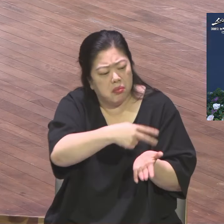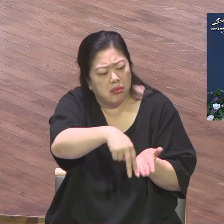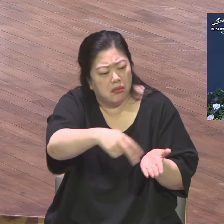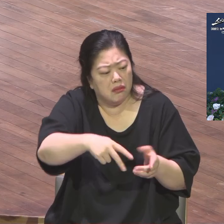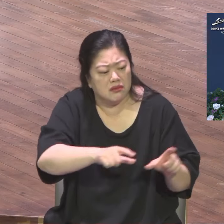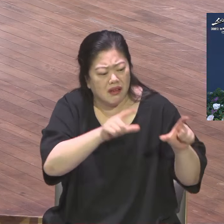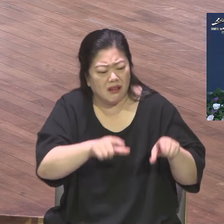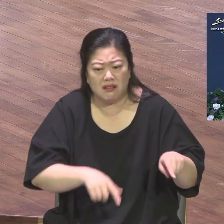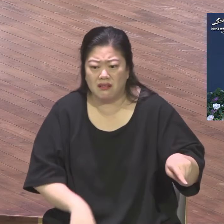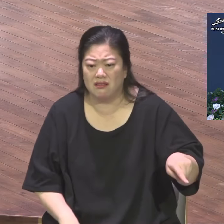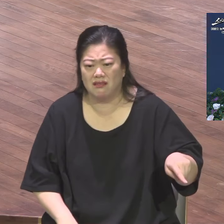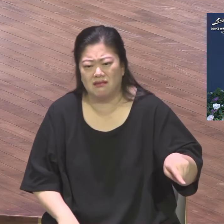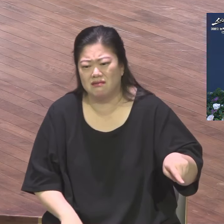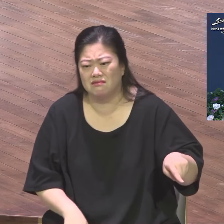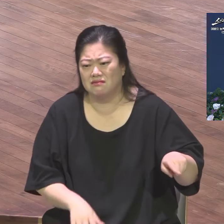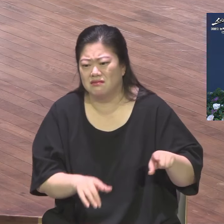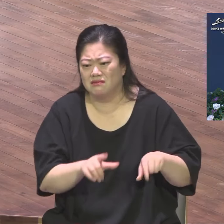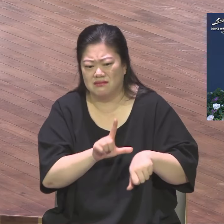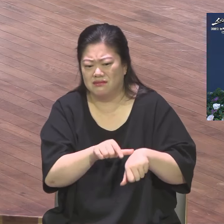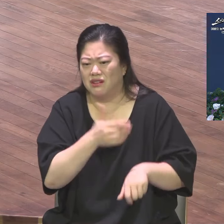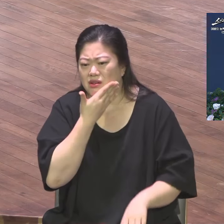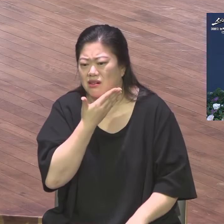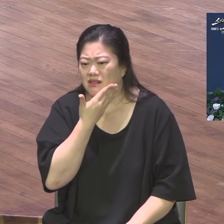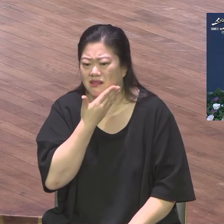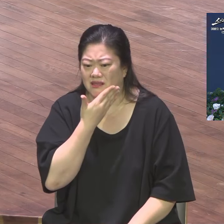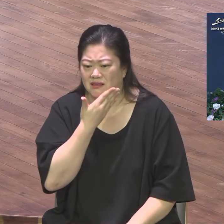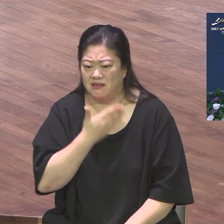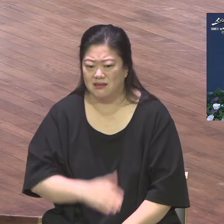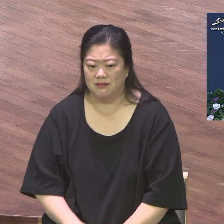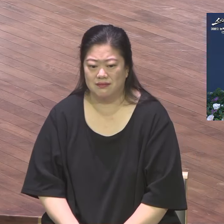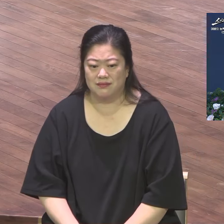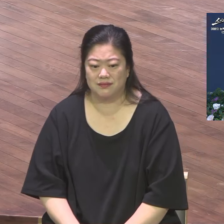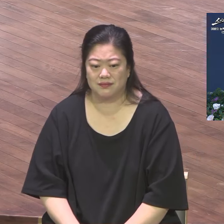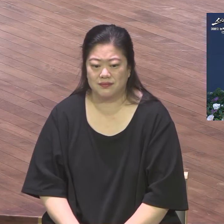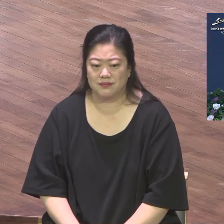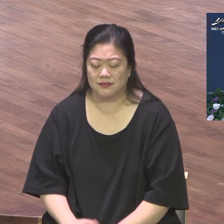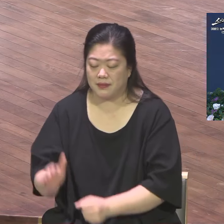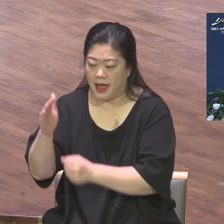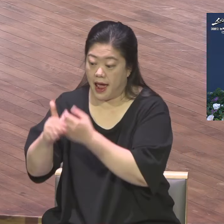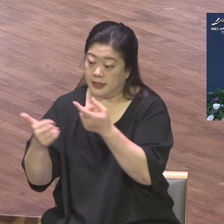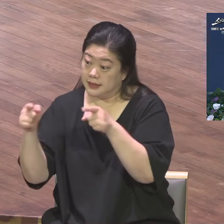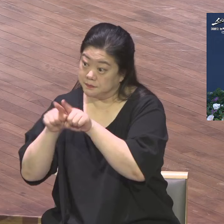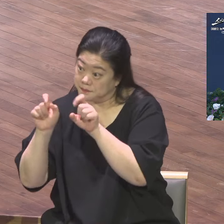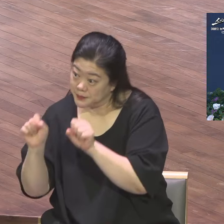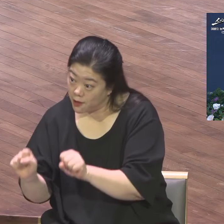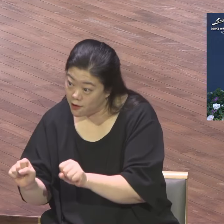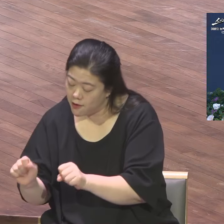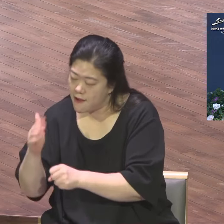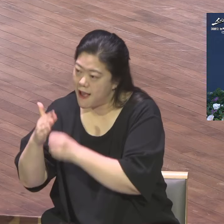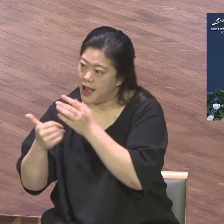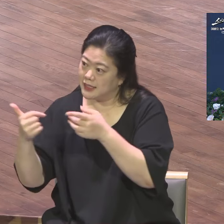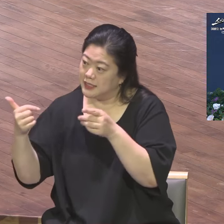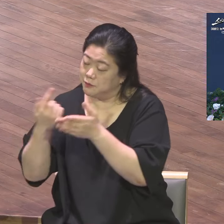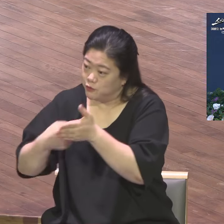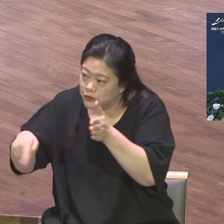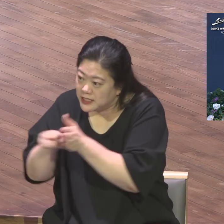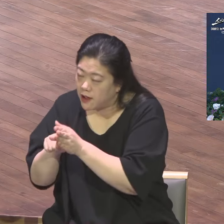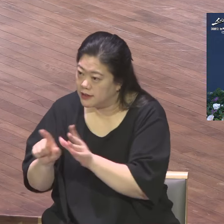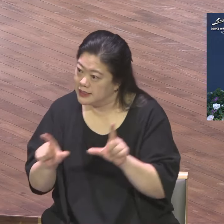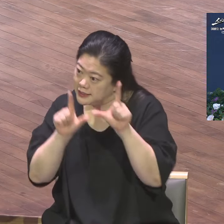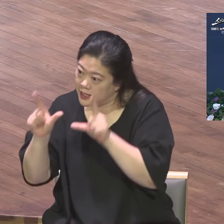인생은요 극과 극으로 갈려집니다. 하나님과 함께 동행하느냐, 하나님 위해서 사느냐 그렇지